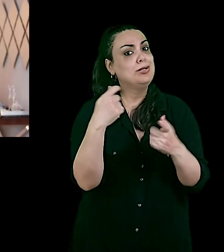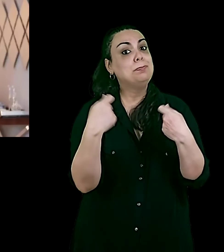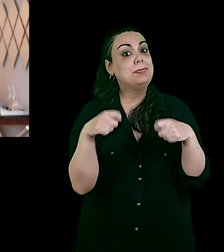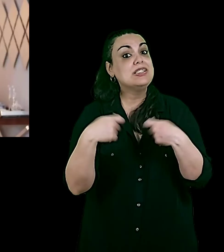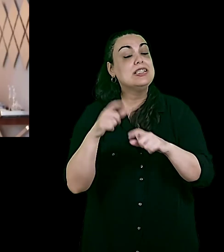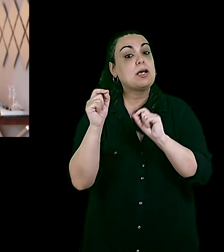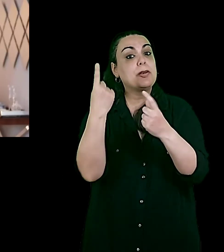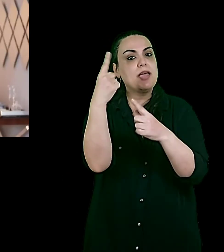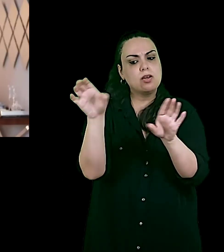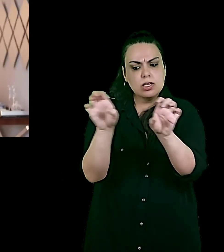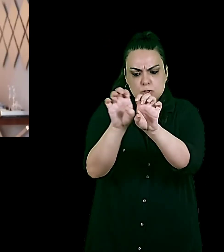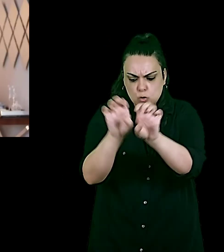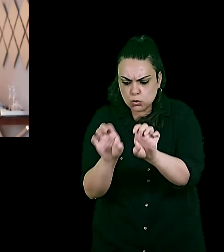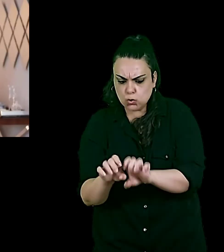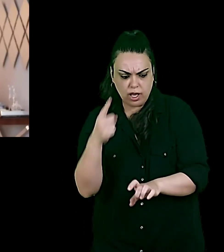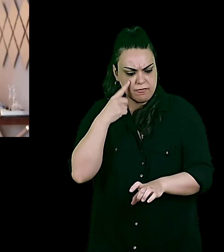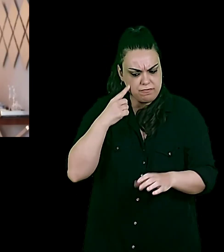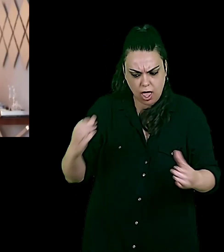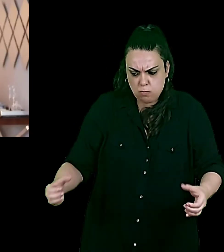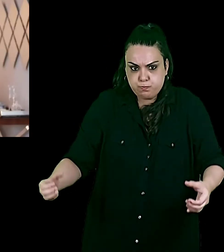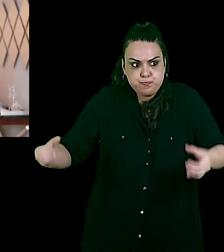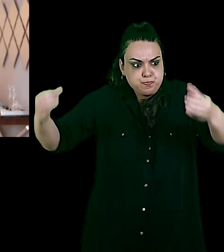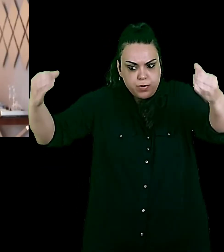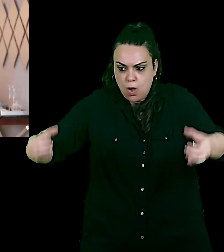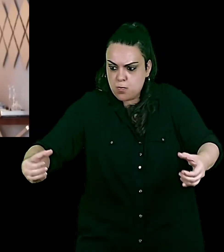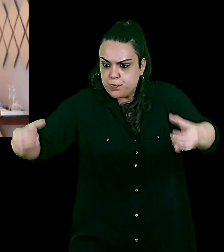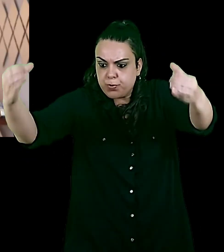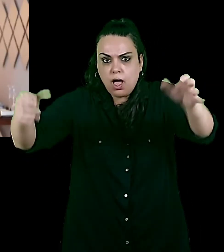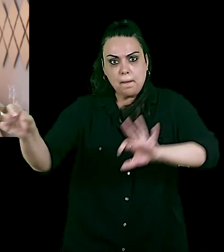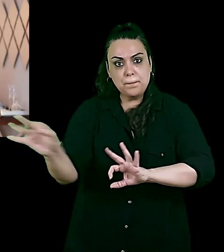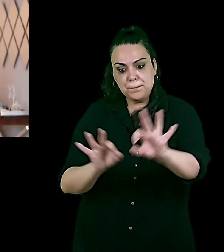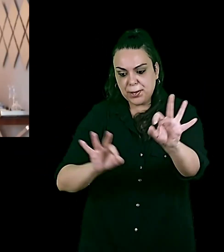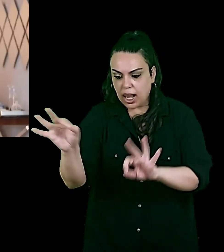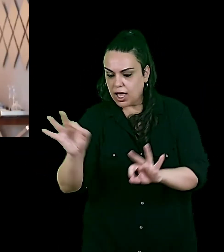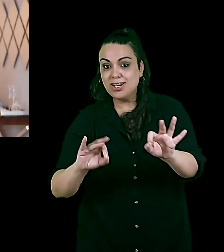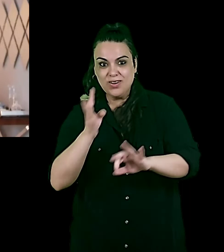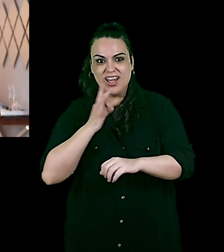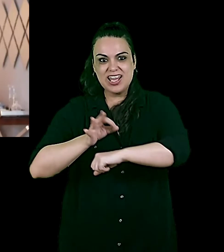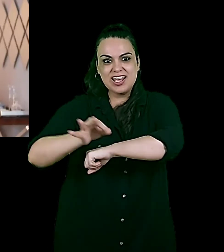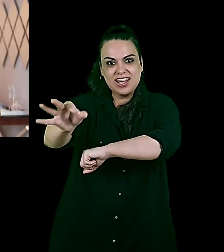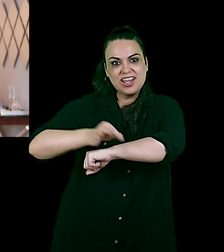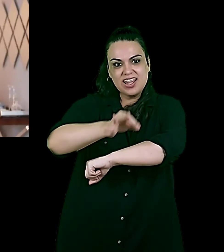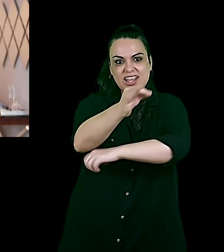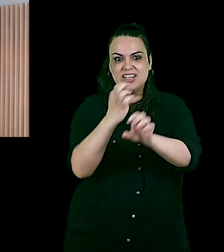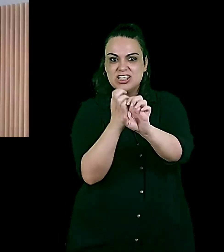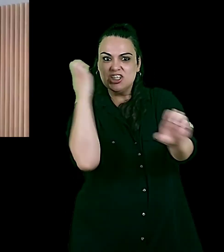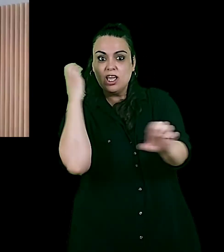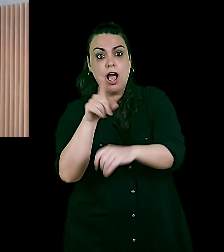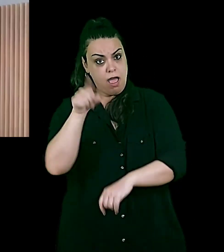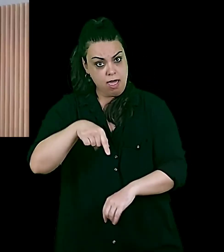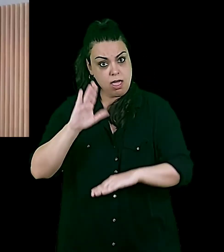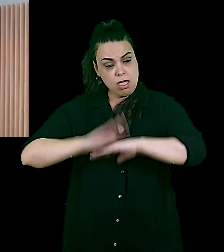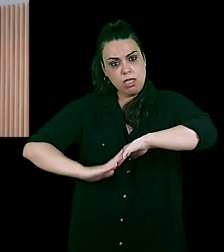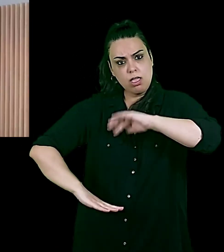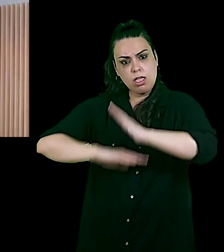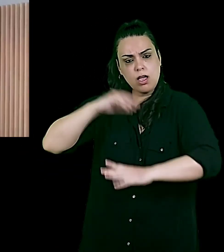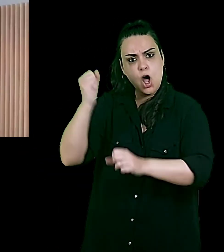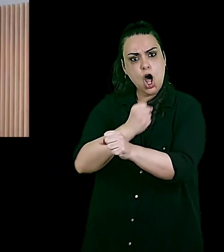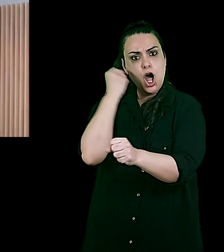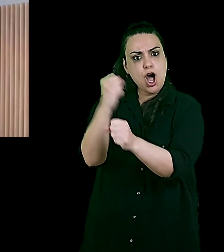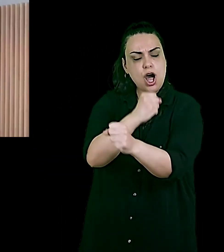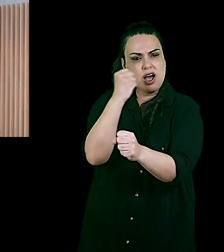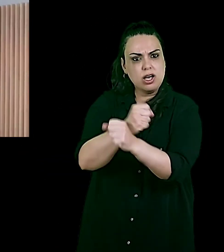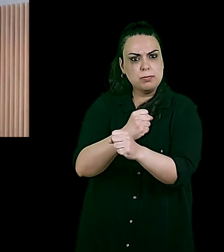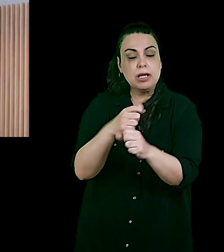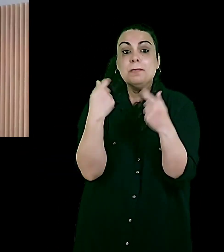por cima sem saber se tem estrutura na parte de baixo? É o plano. A Bíblia diz, e Jesus falou abertamente sobre isso, quem é que faz uma obra e